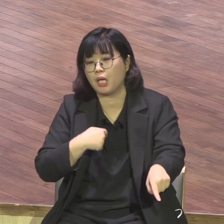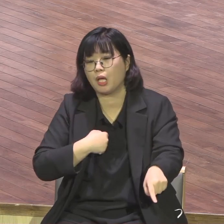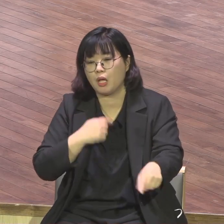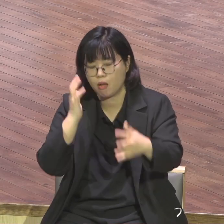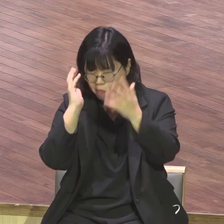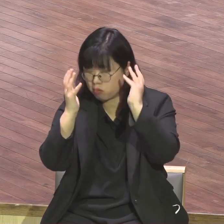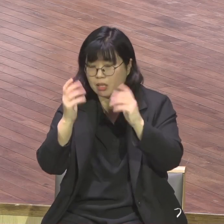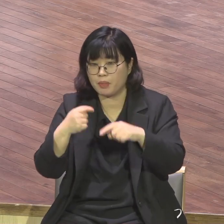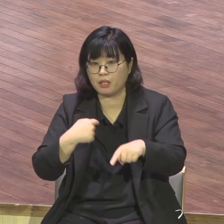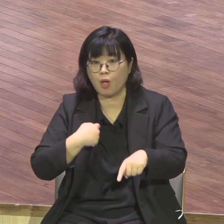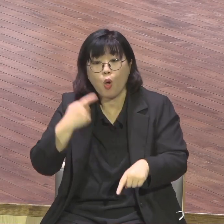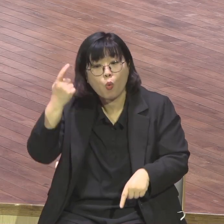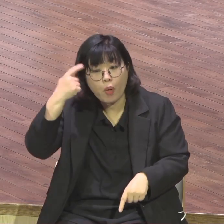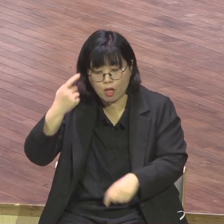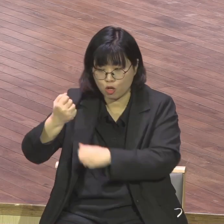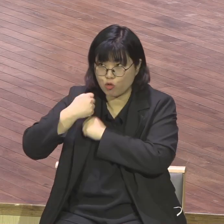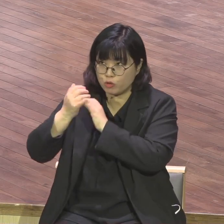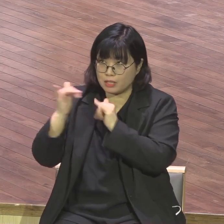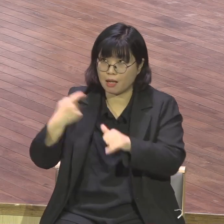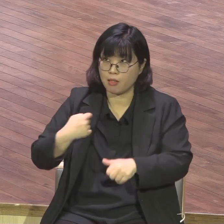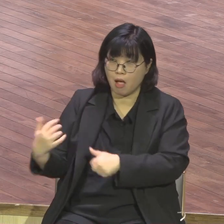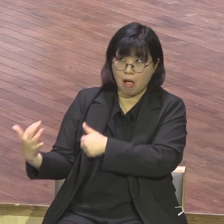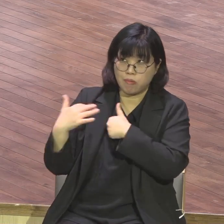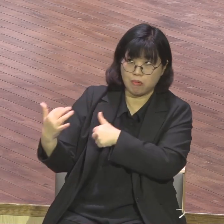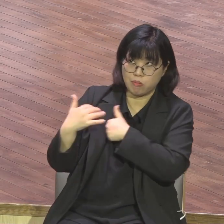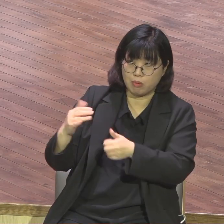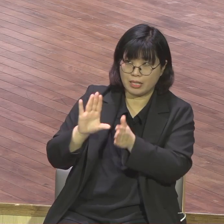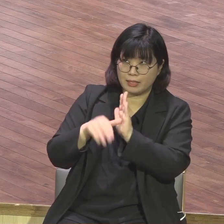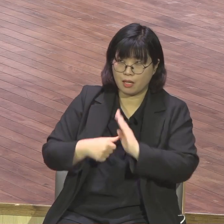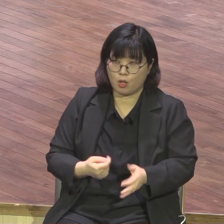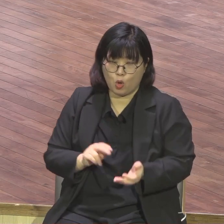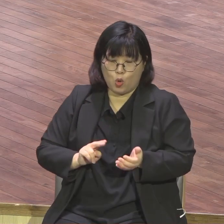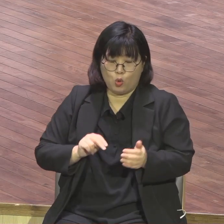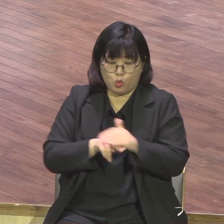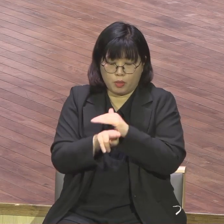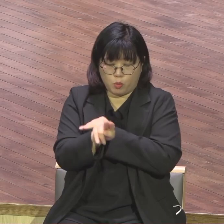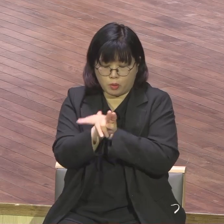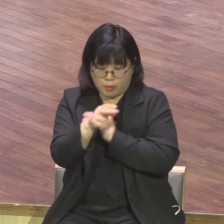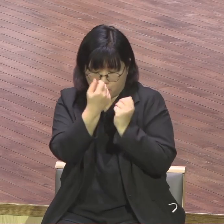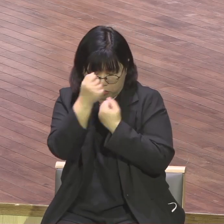못 잡도록 막 길을 엄청 막 개미 굴가지 파놨어요.